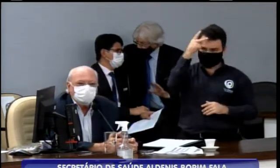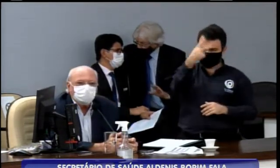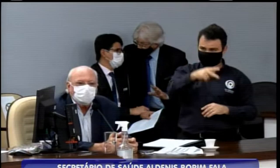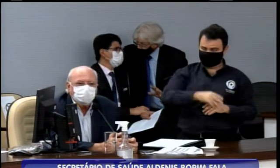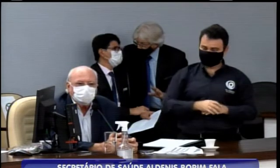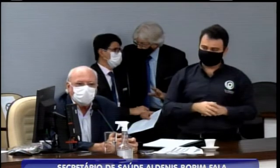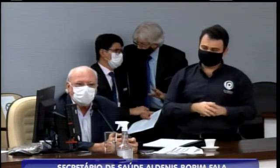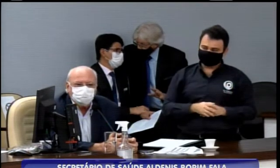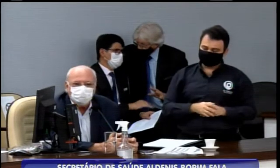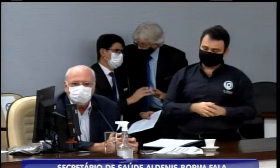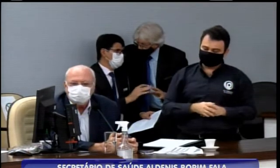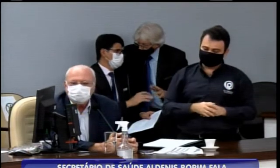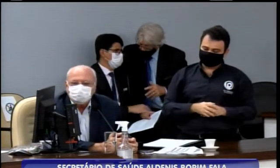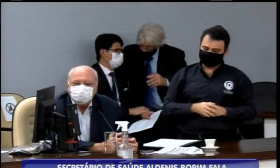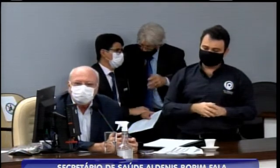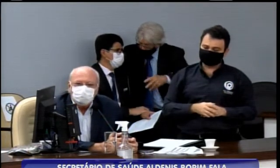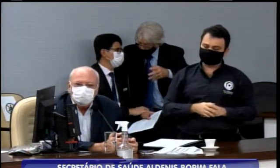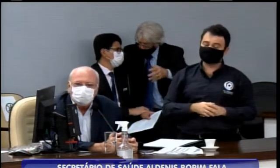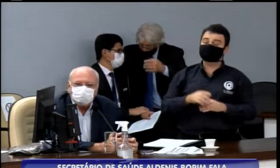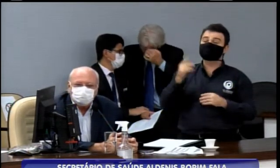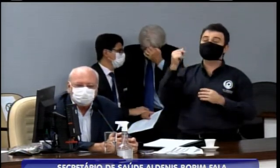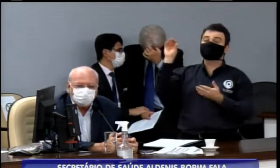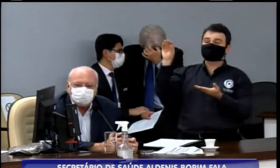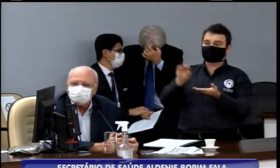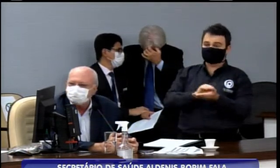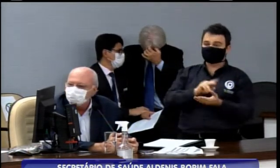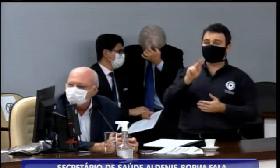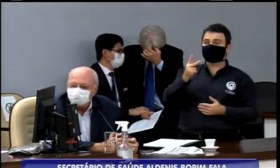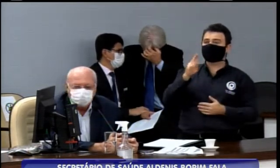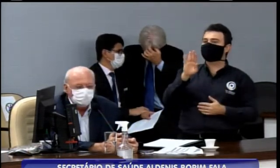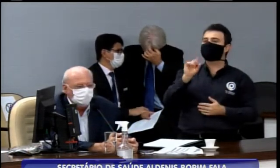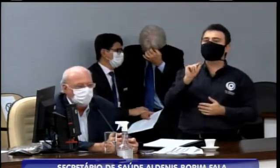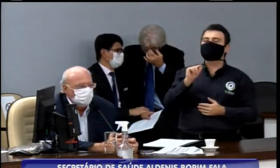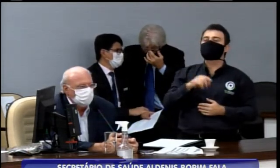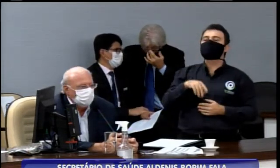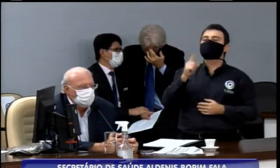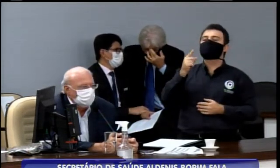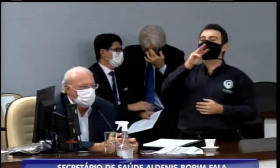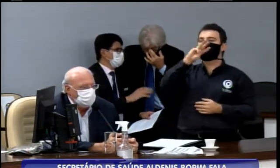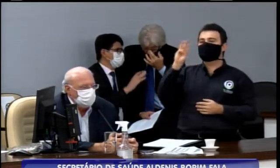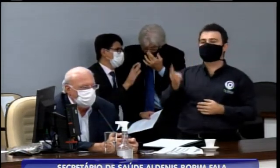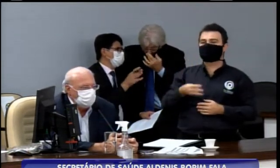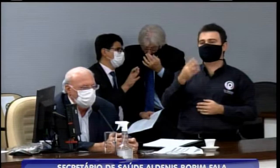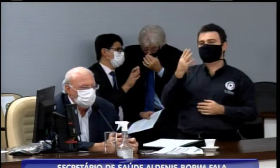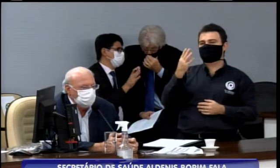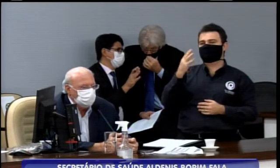Verba do ELAR e do HB. Nós tínhamos 1.400.000